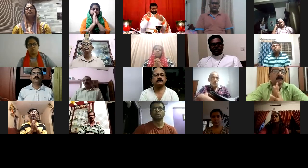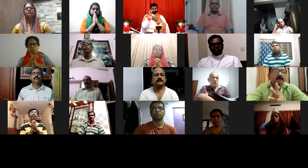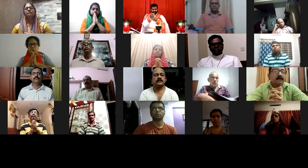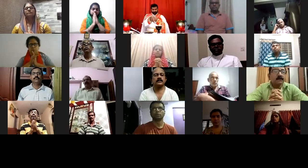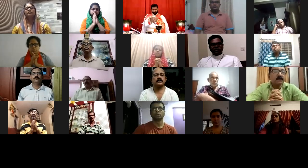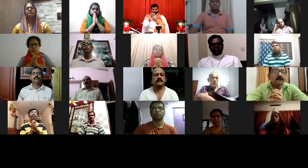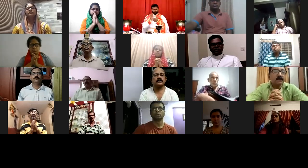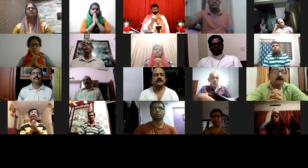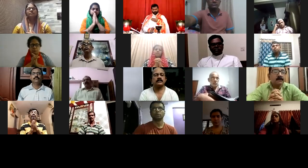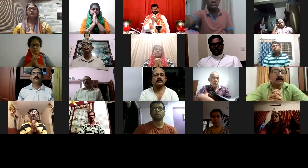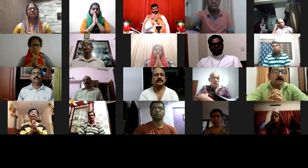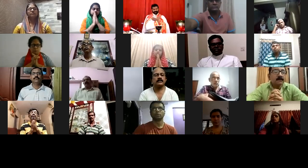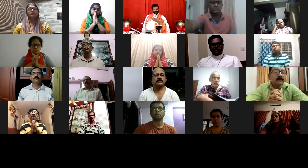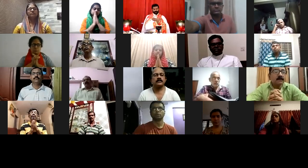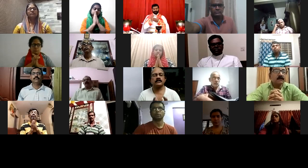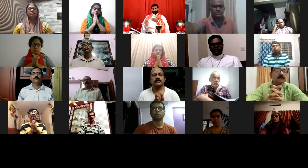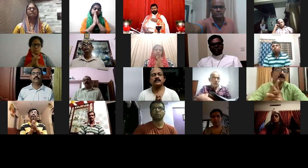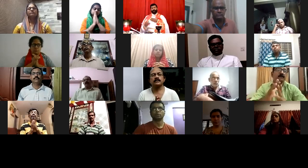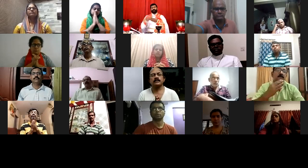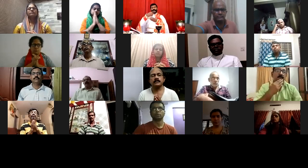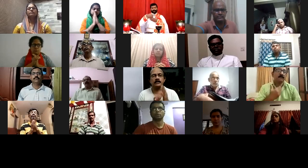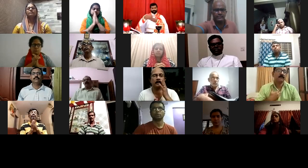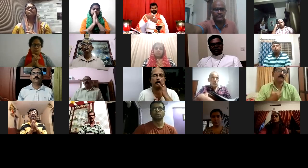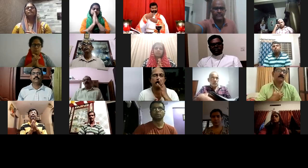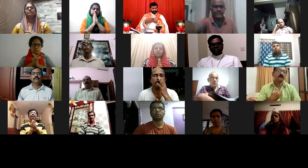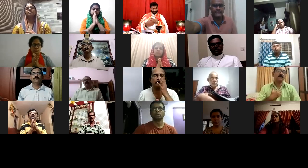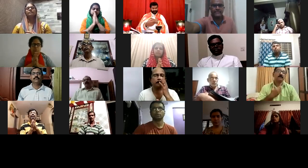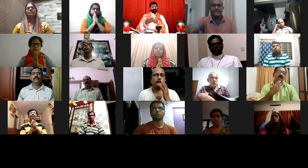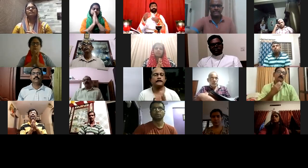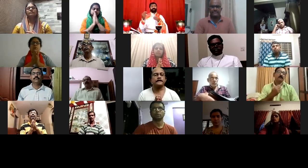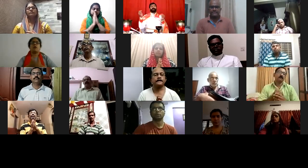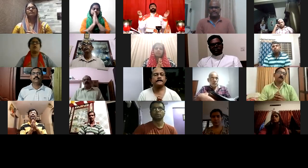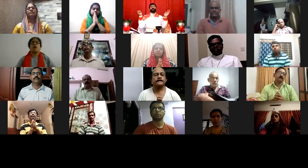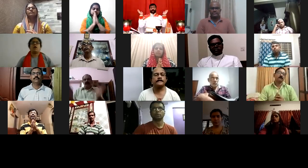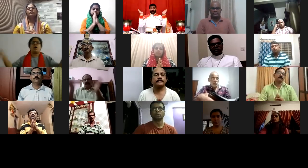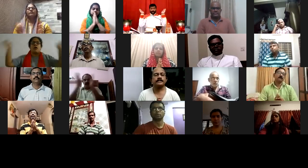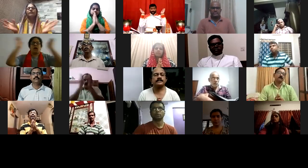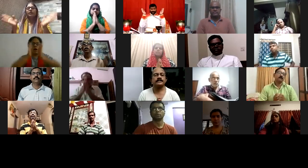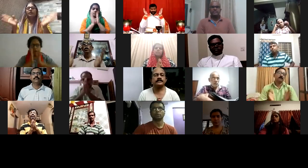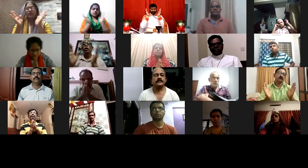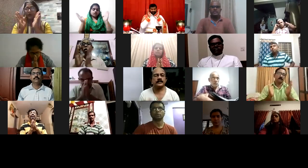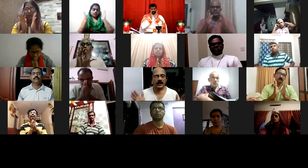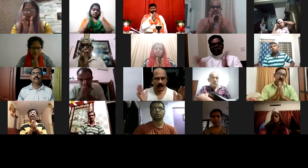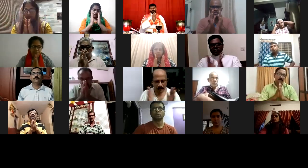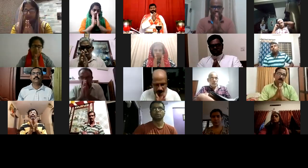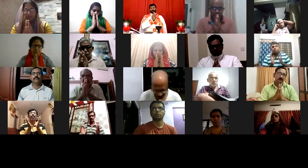സമർപ്പിക്കുന്നു, ഇപ്പോഴും എപ്പോഴും എന്നേക്കും.